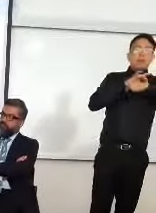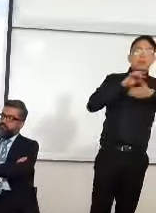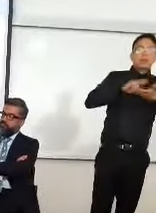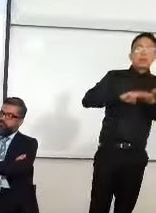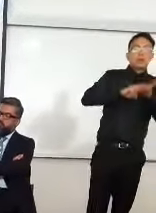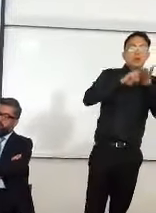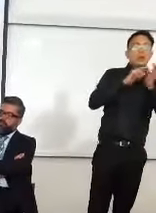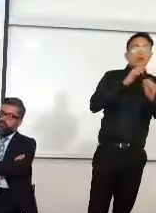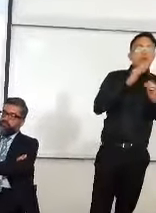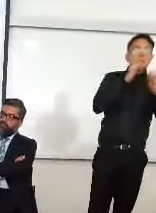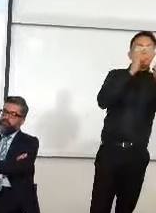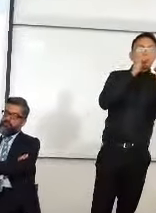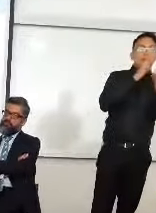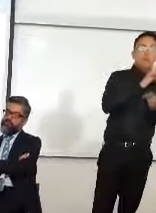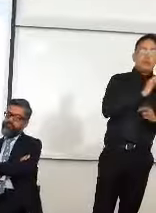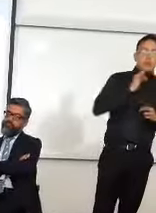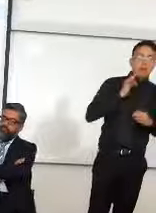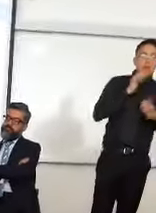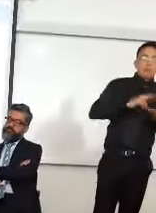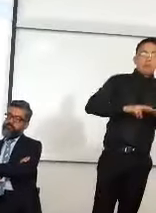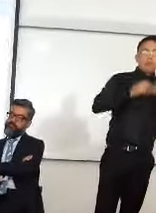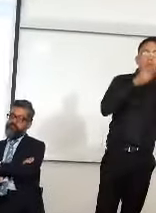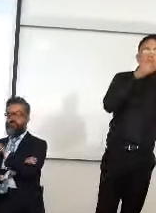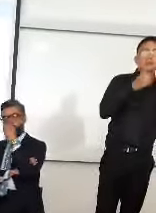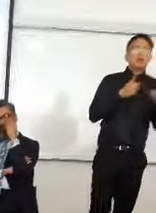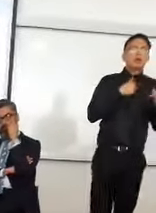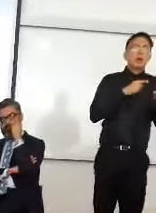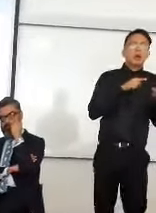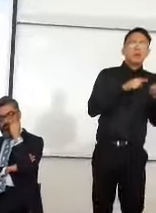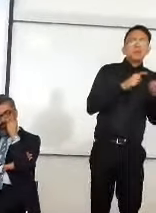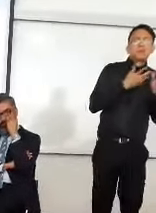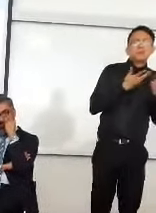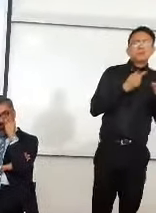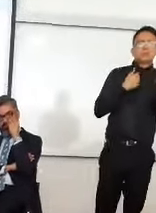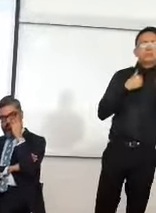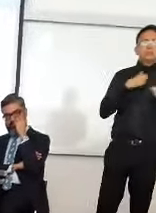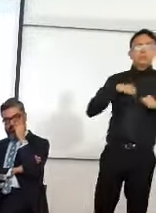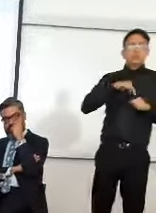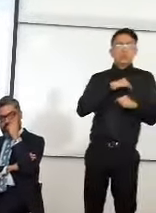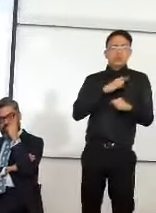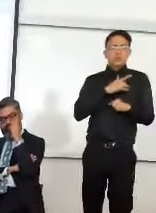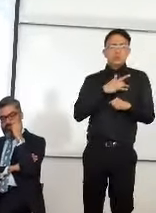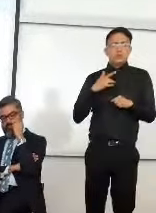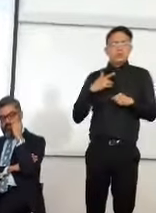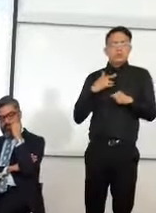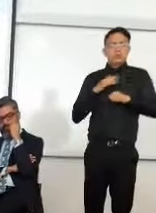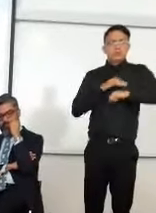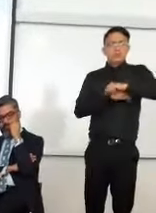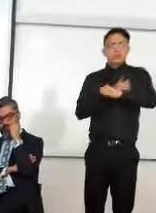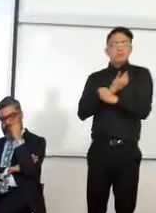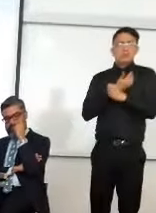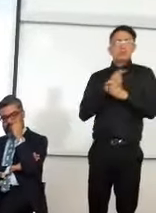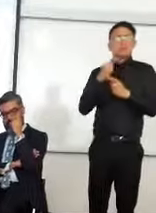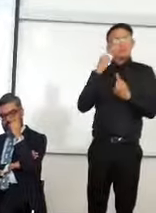la discapacidad. Sin embargo, nosotros como ministerio estamos